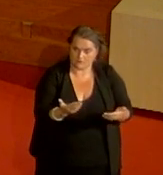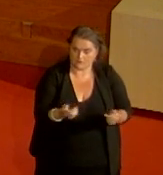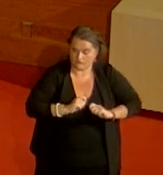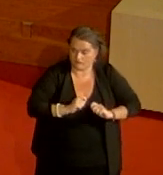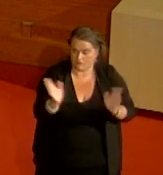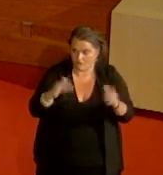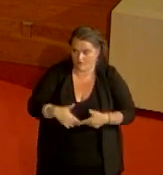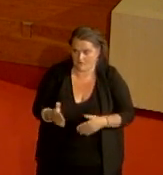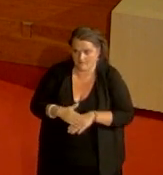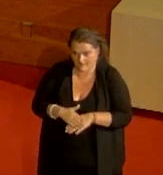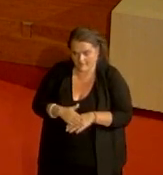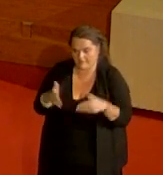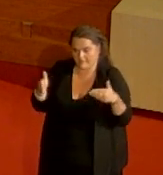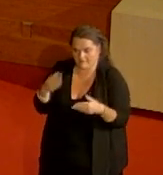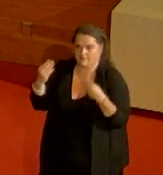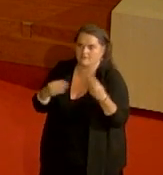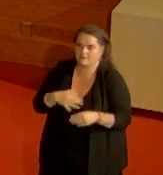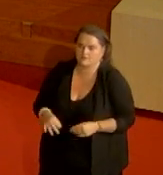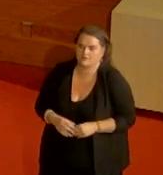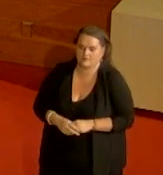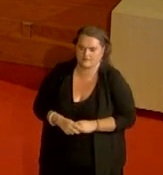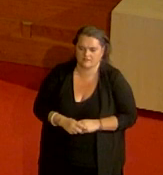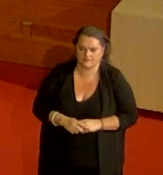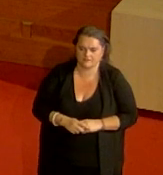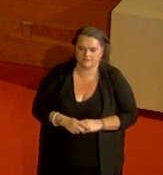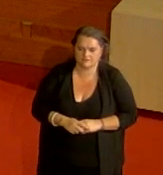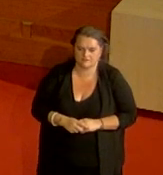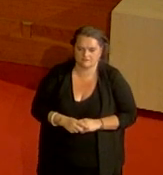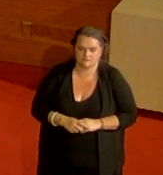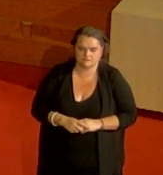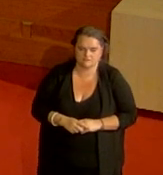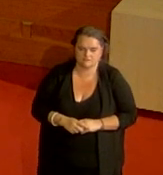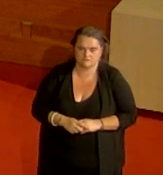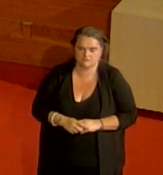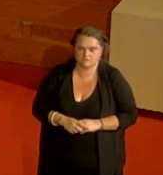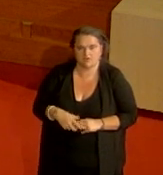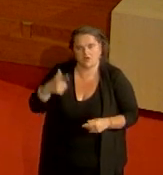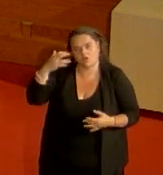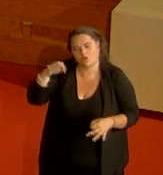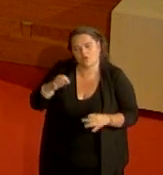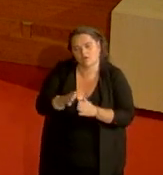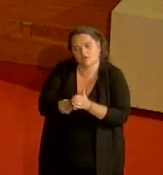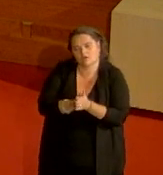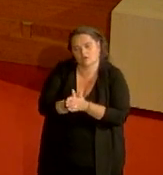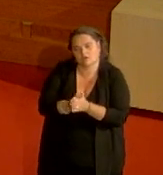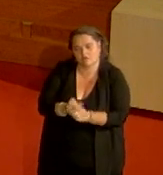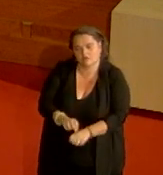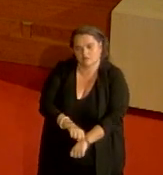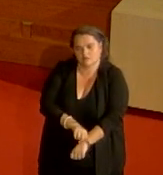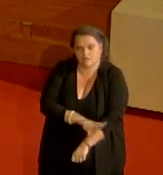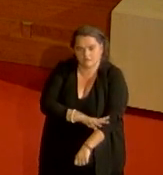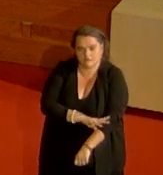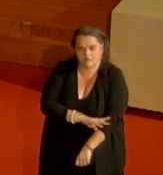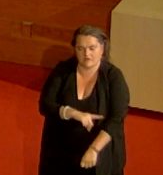reflexivo la encontramos cuando lo que se predomina son lógicas emotivas apoyadas en el gustar el to